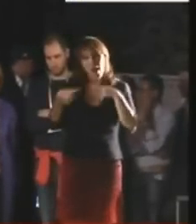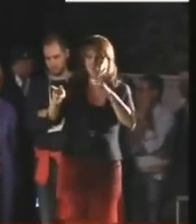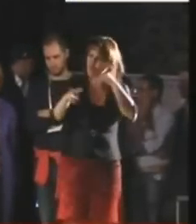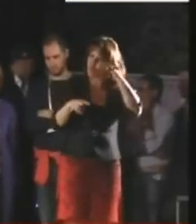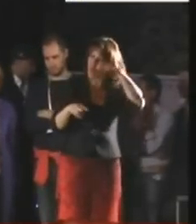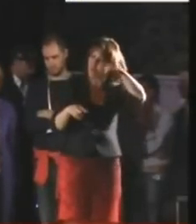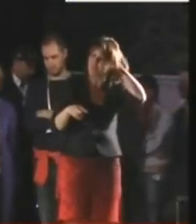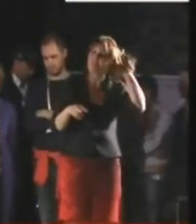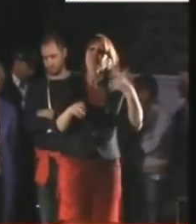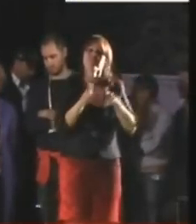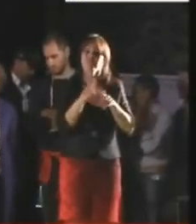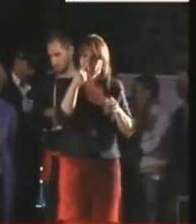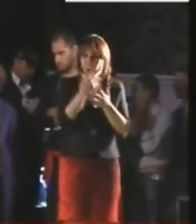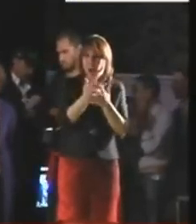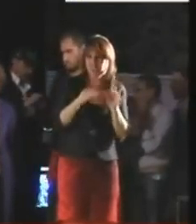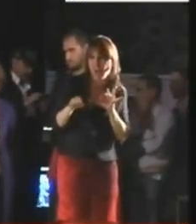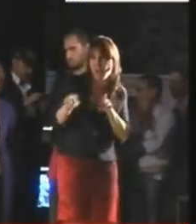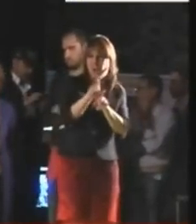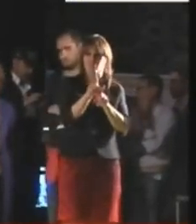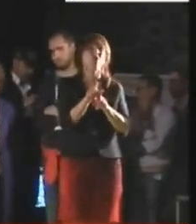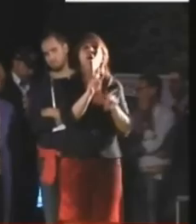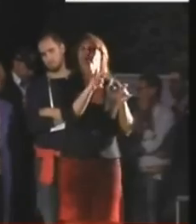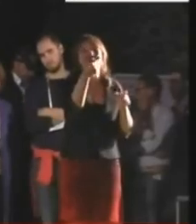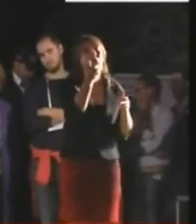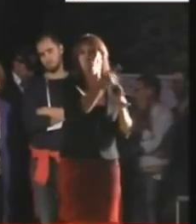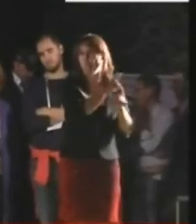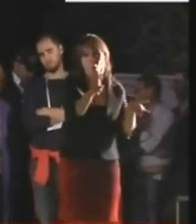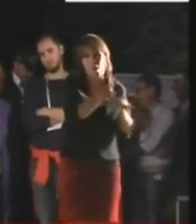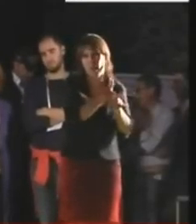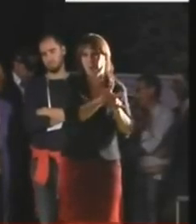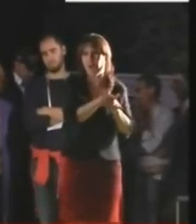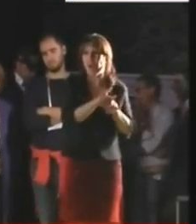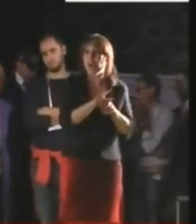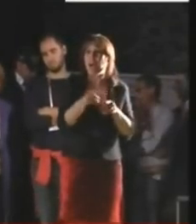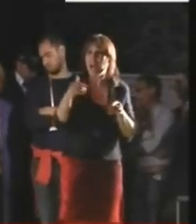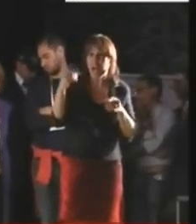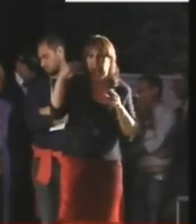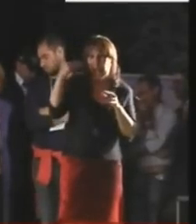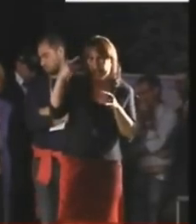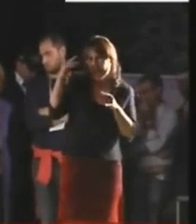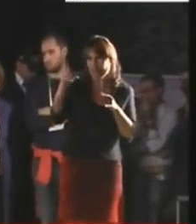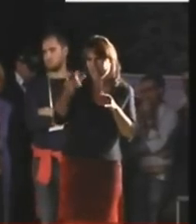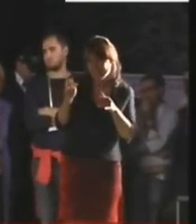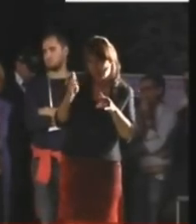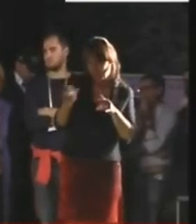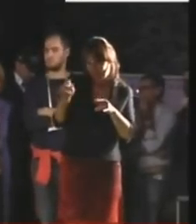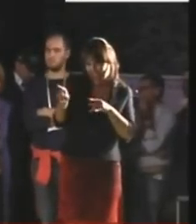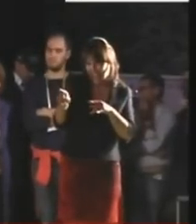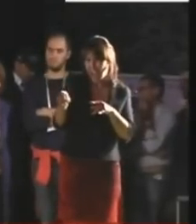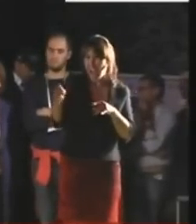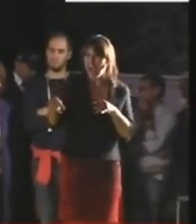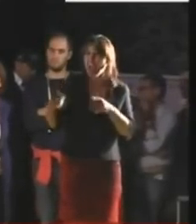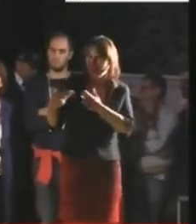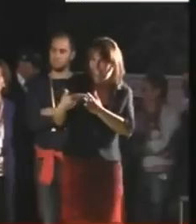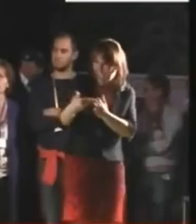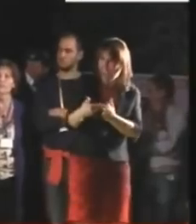ha assolutamente né la voglia né di fare. Tu puoi andare a vedere con un satellite, quando parlano dalla Libia, i porti libici, quando si imbarcano in queste